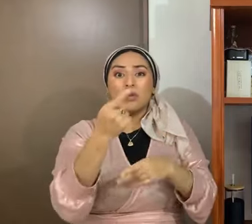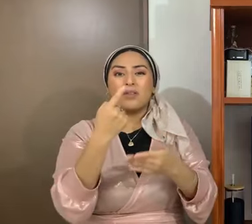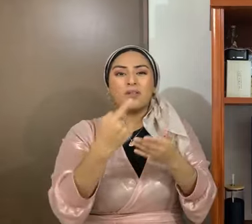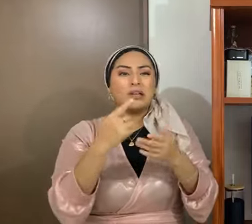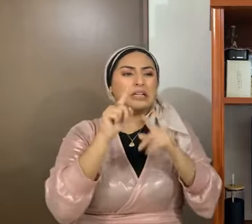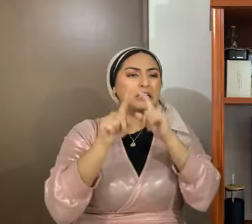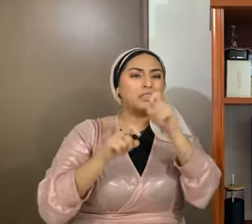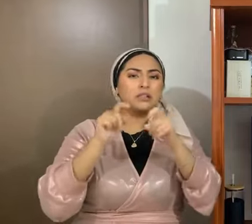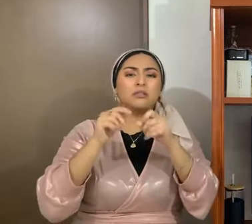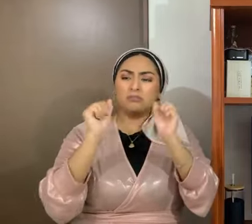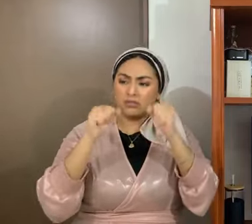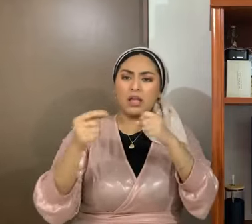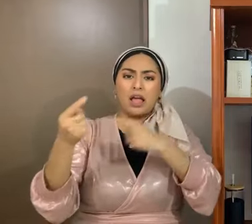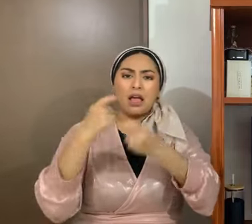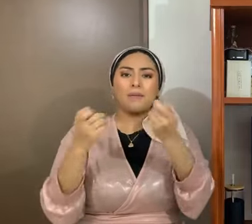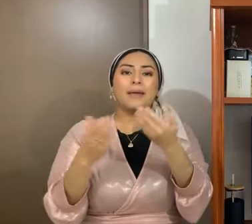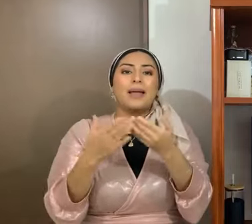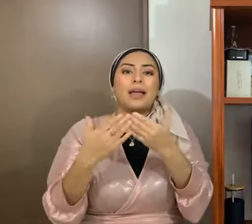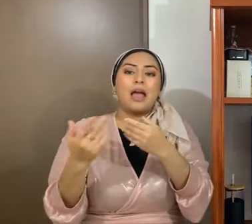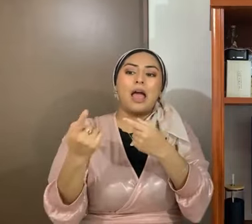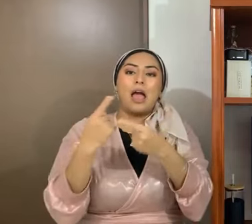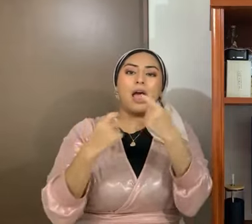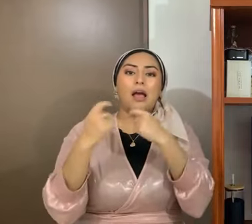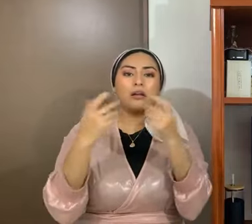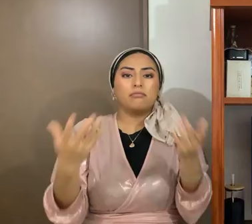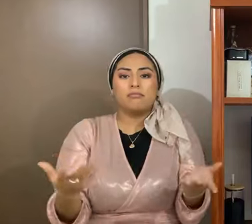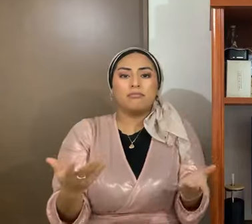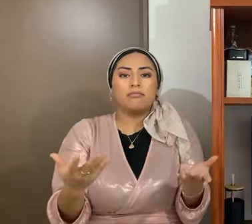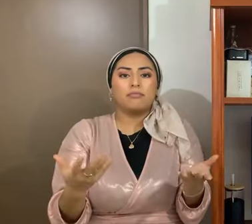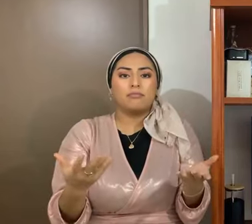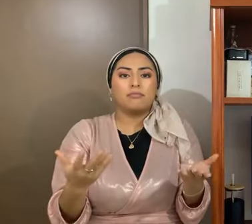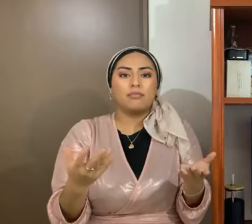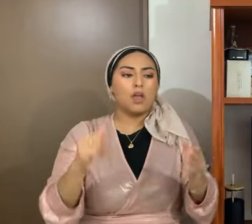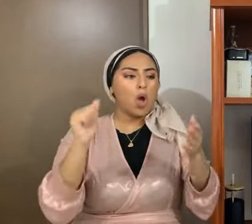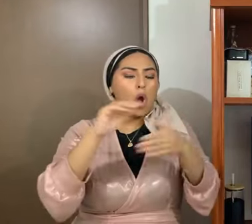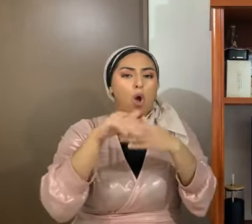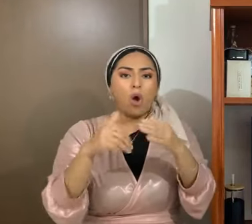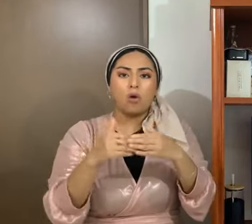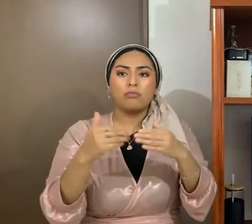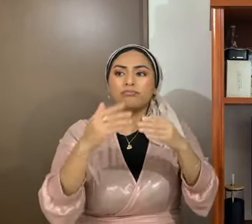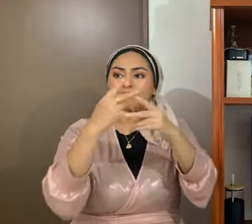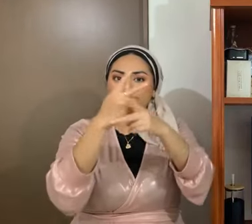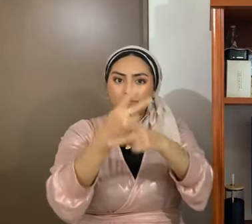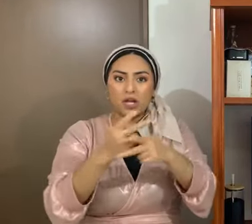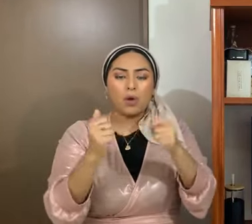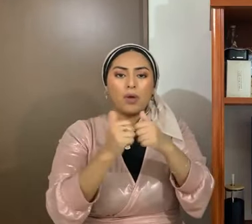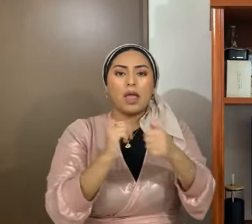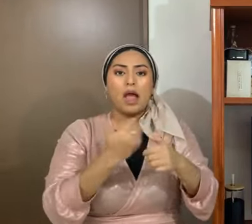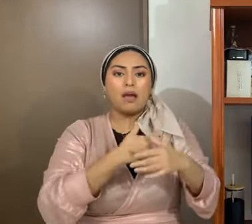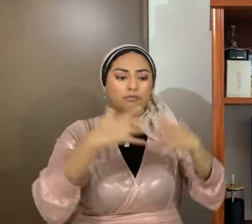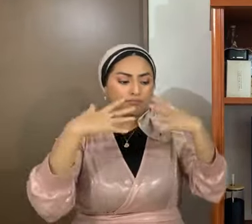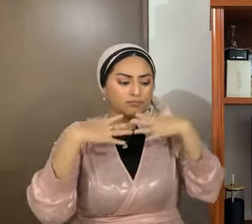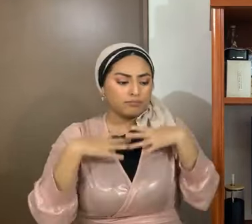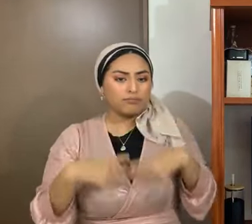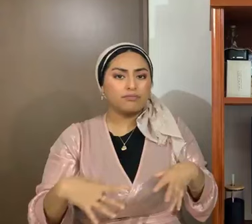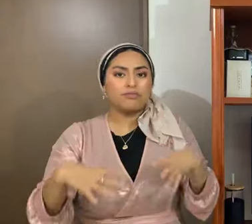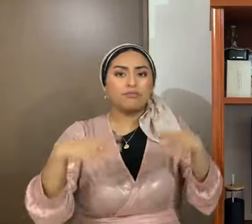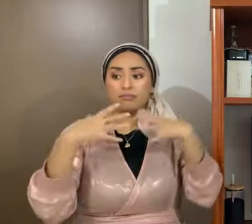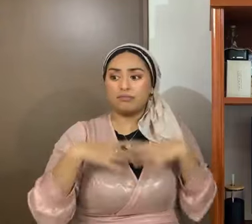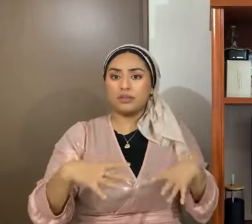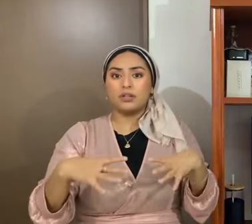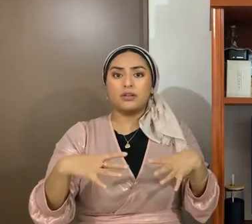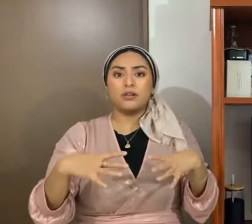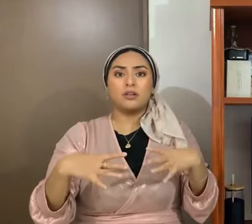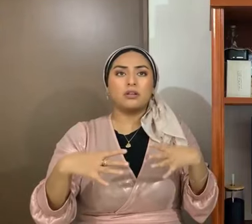duda, pregunten. Es mejor preguntar. Nada ostentoso. Todos a tener mucho cuidado con nuestra vestimenta. Que estemos